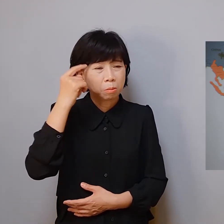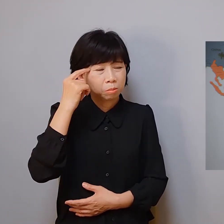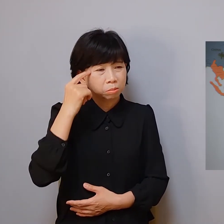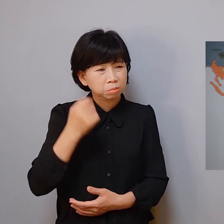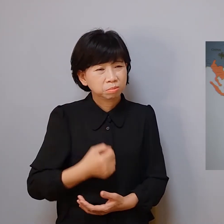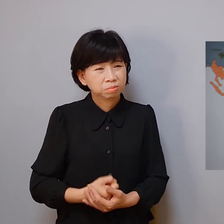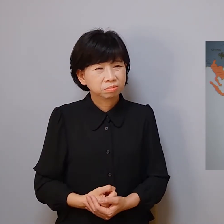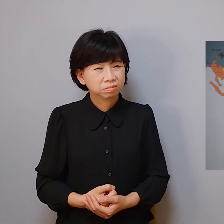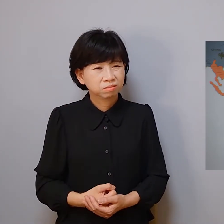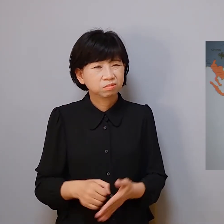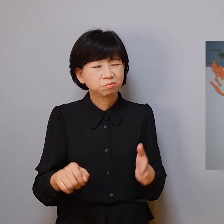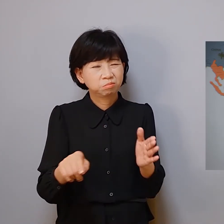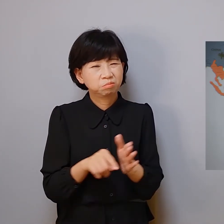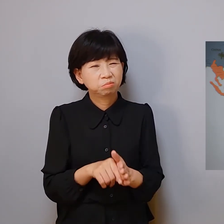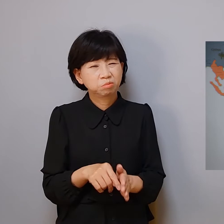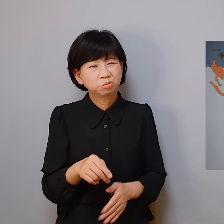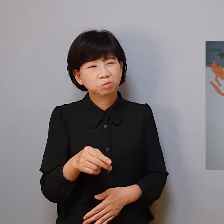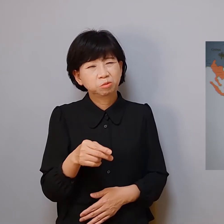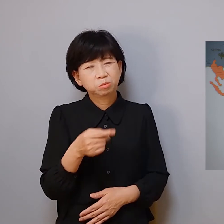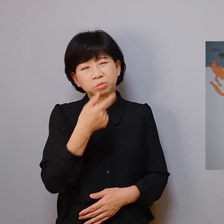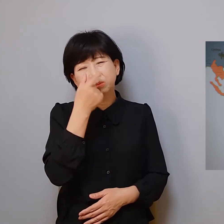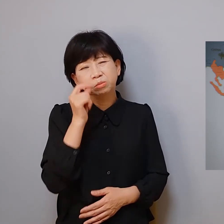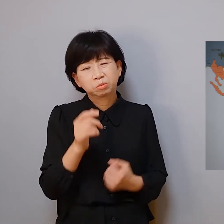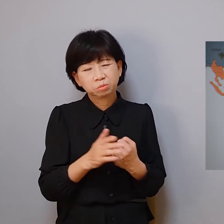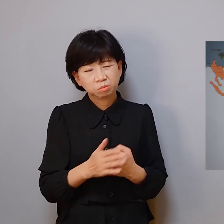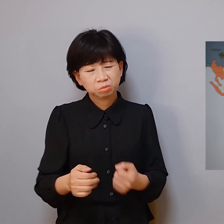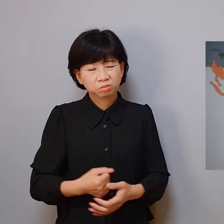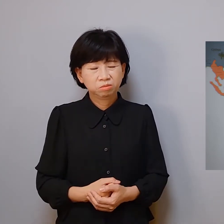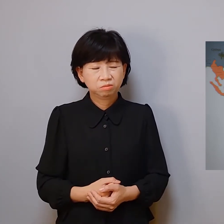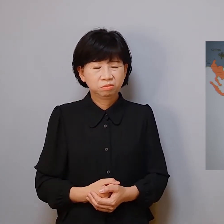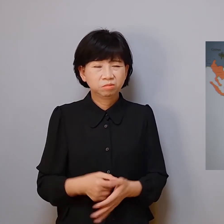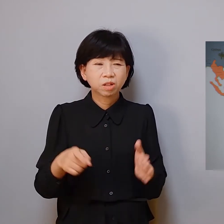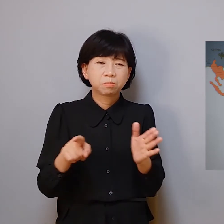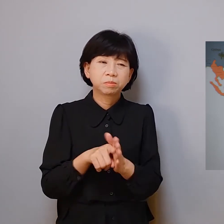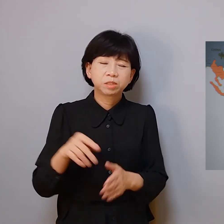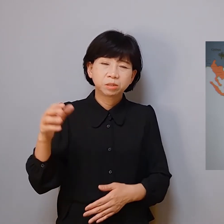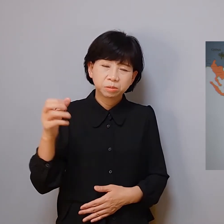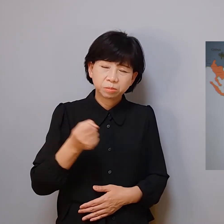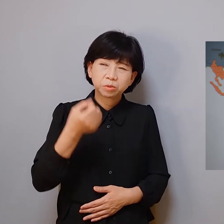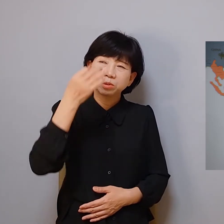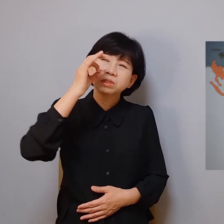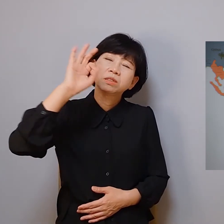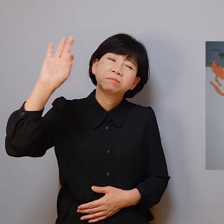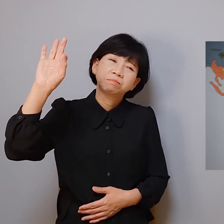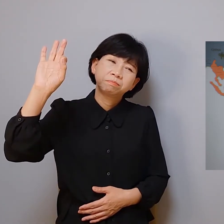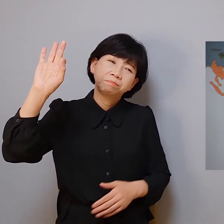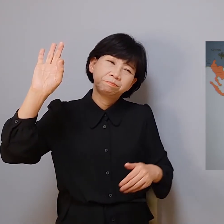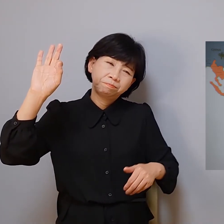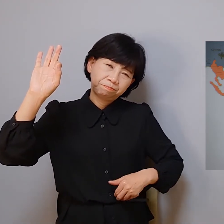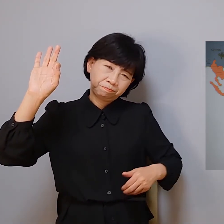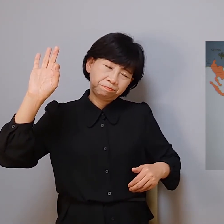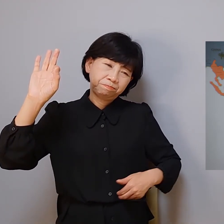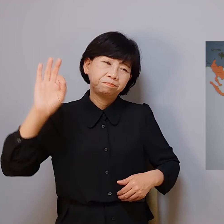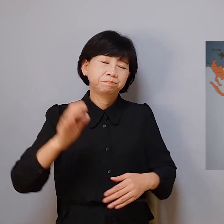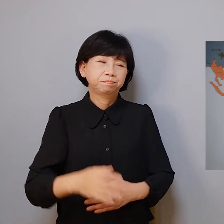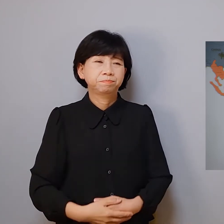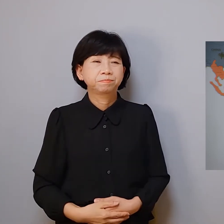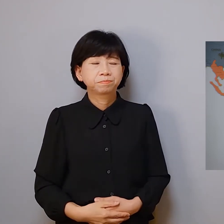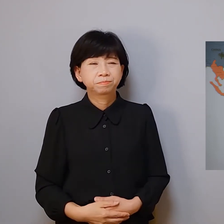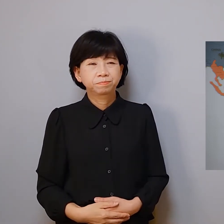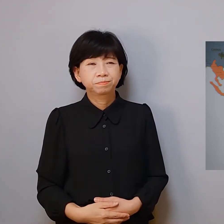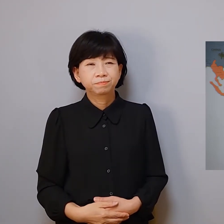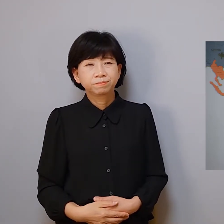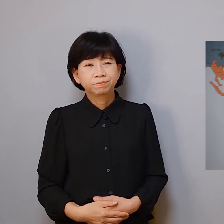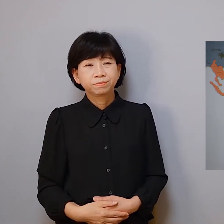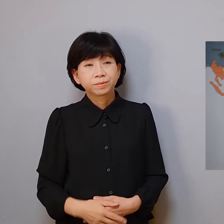있을까요? 지금 일어나는 일들을요, 믿음으로 인정하기, 이게